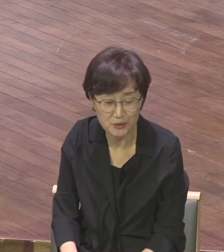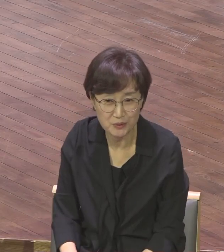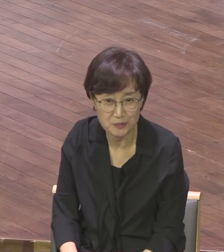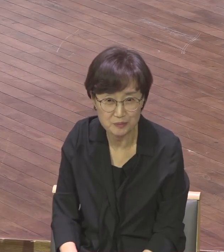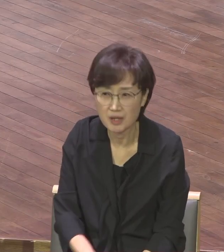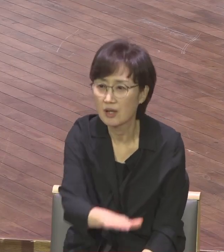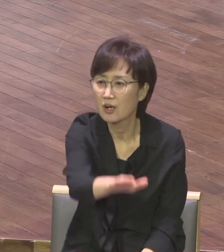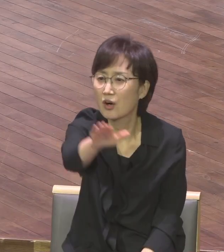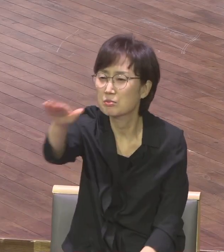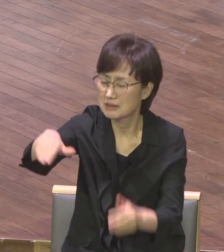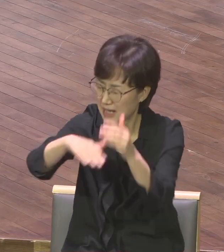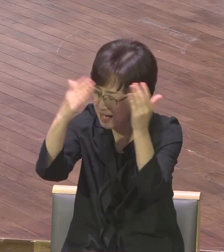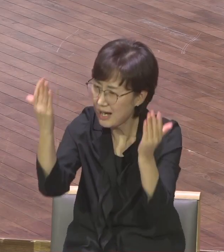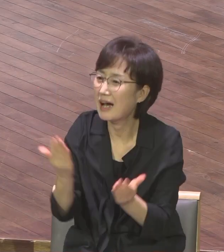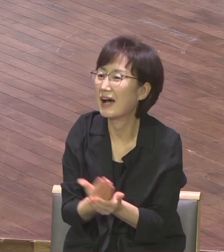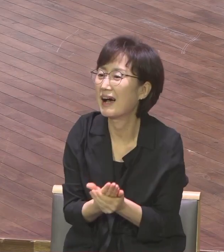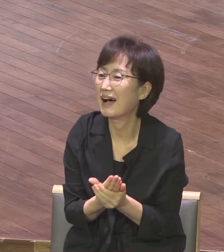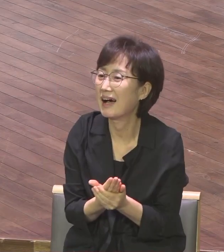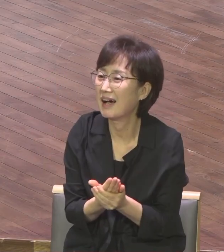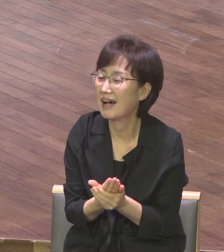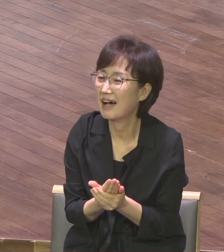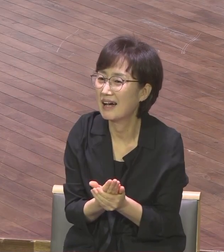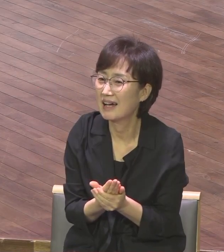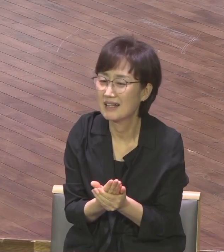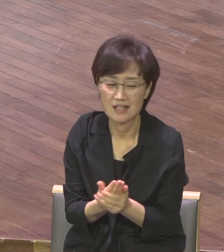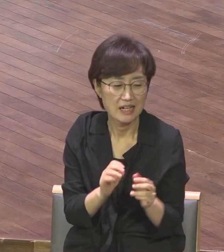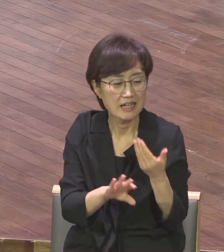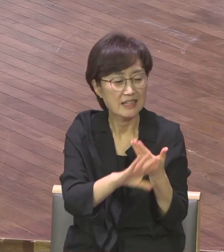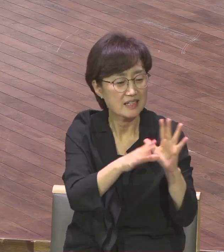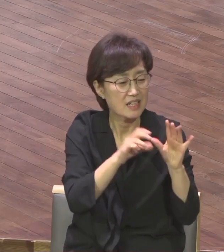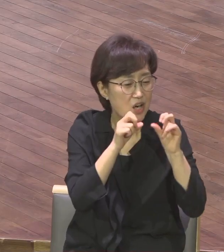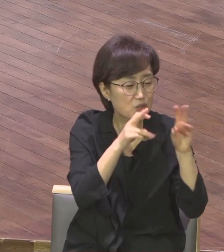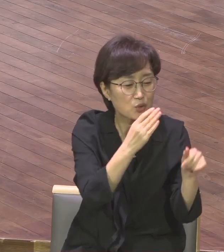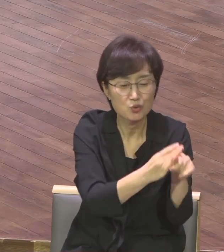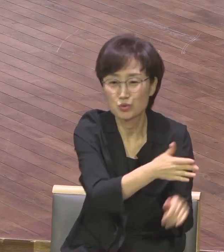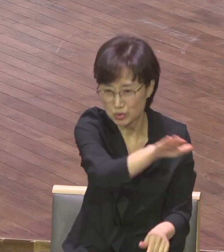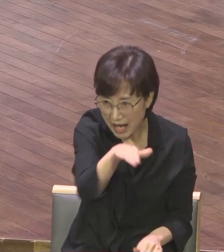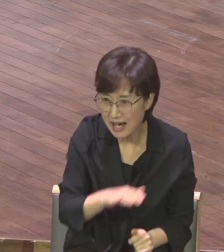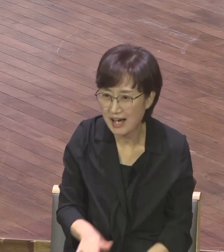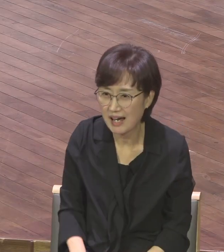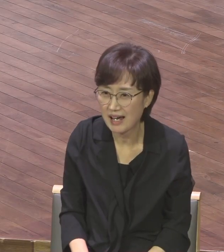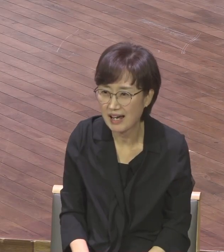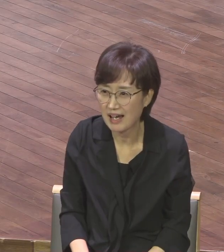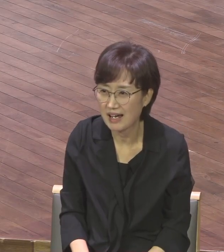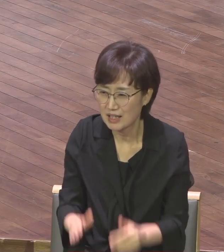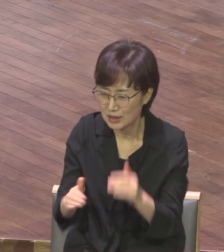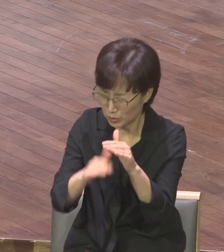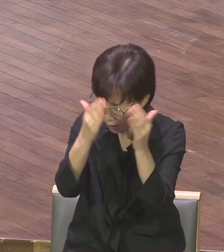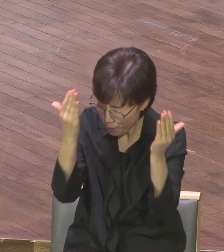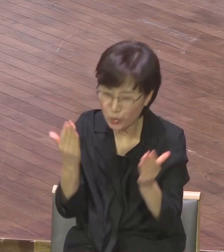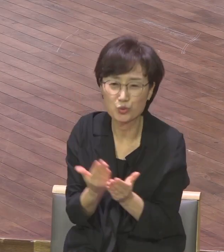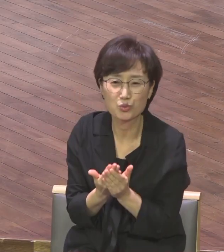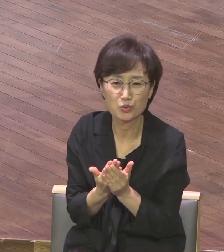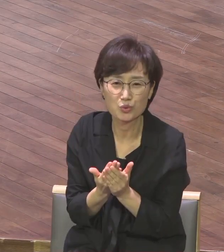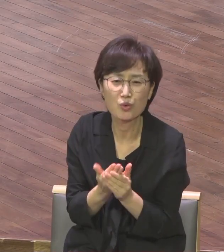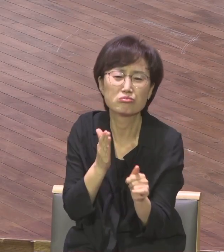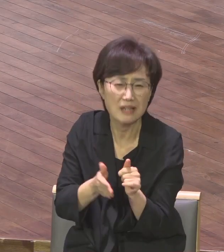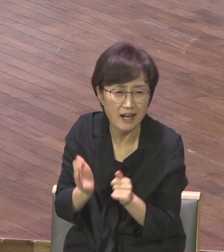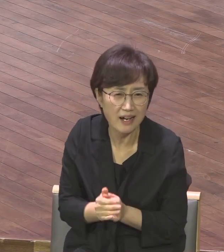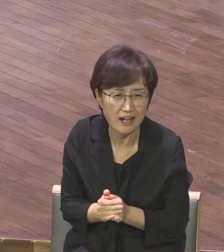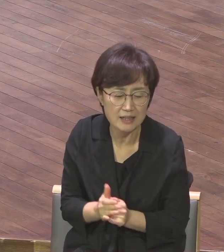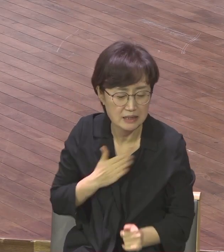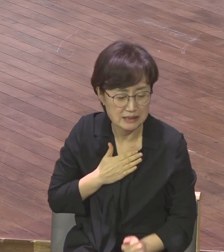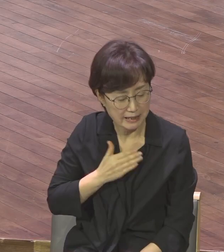영계의 모든 성도들, 모든 선교지에 있는 우리 성도들, 국내에 있는 모든 성도들, 여러분